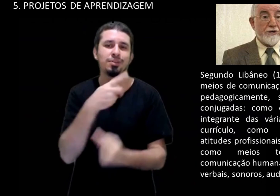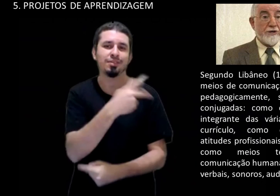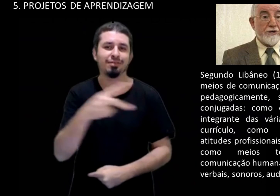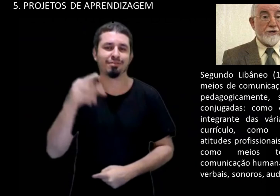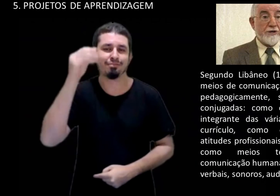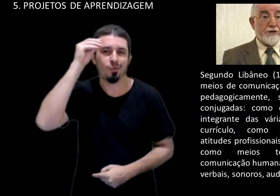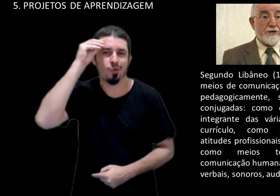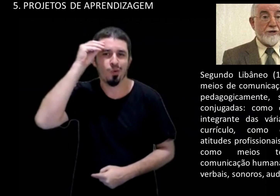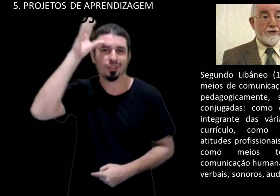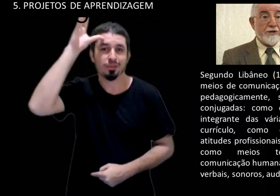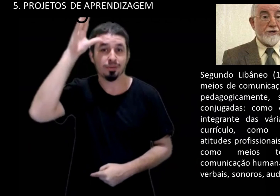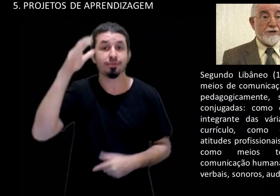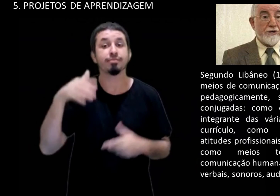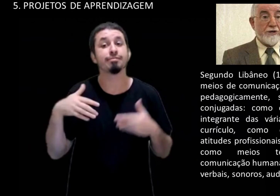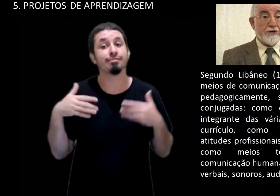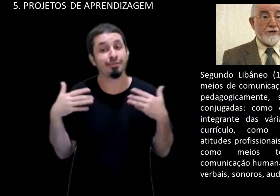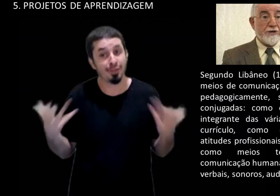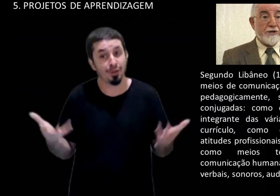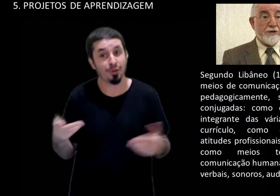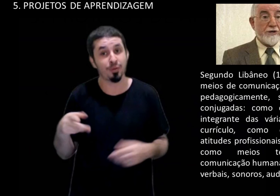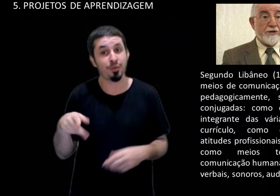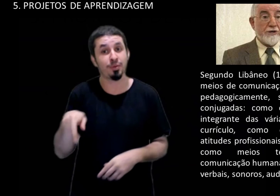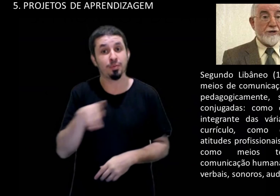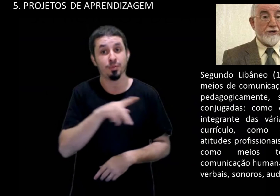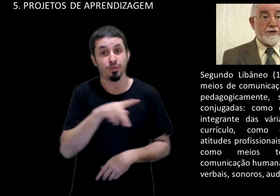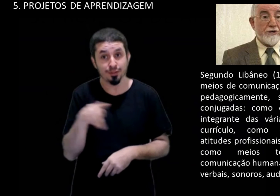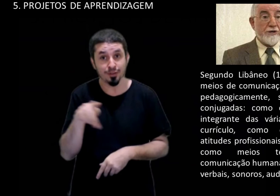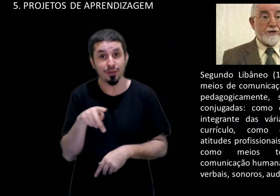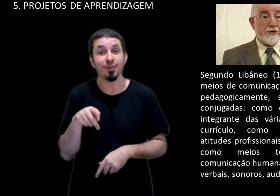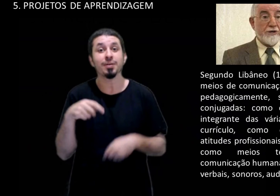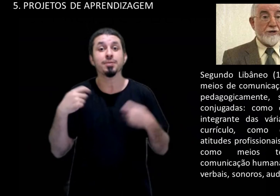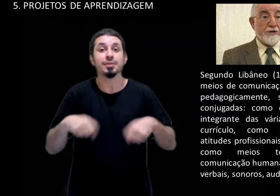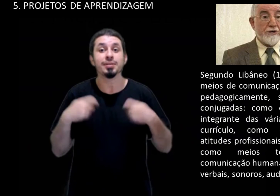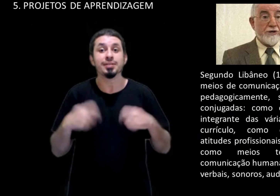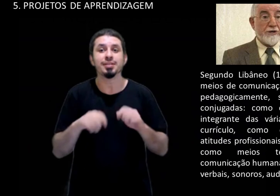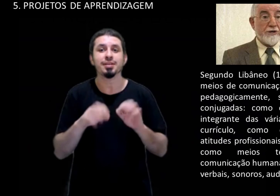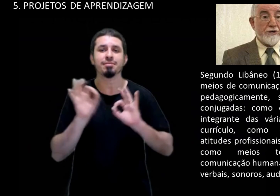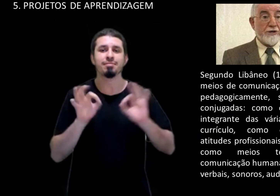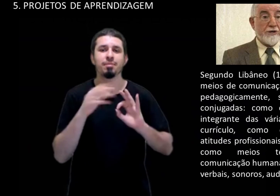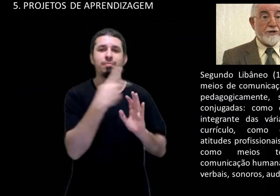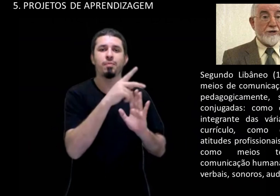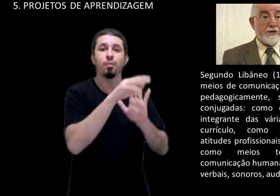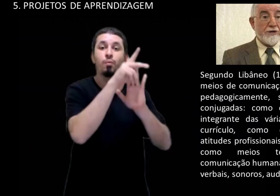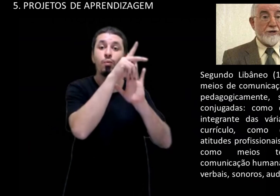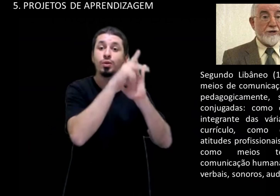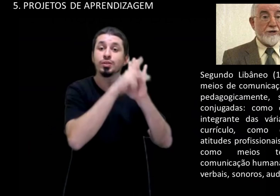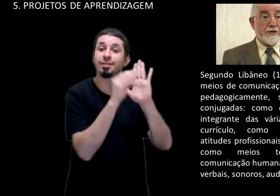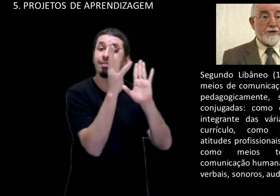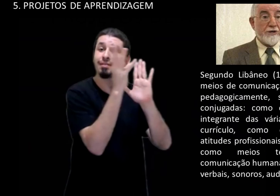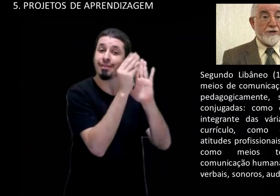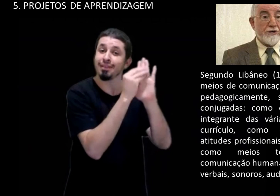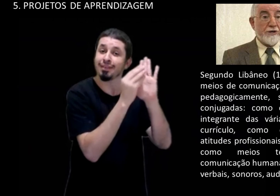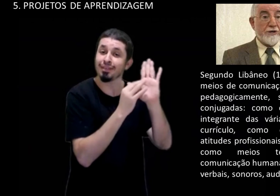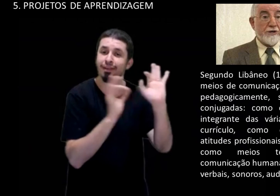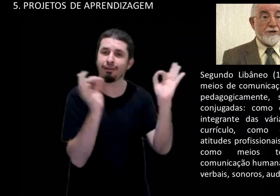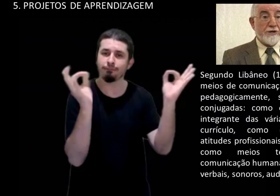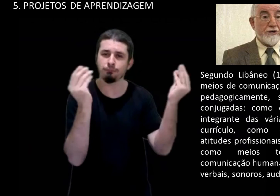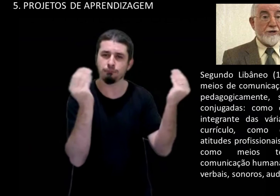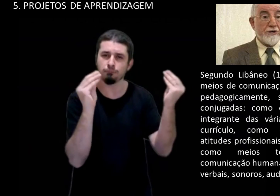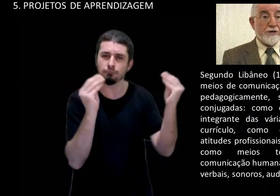conhecimento. Assim, um projeto em informática educativa deve contemplar uma pesquisa que envolva